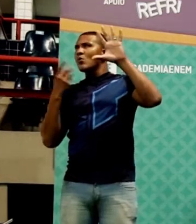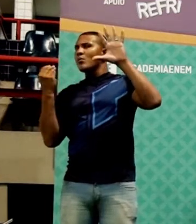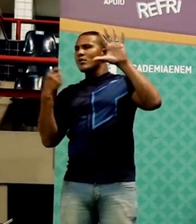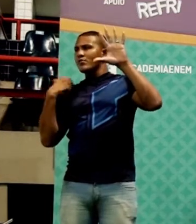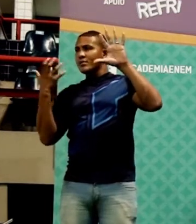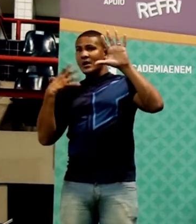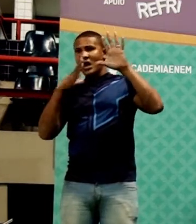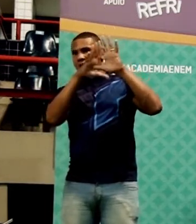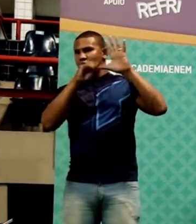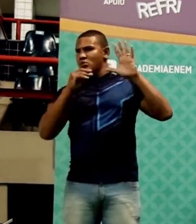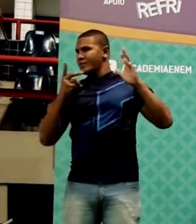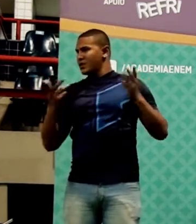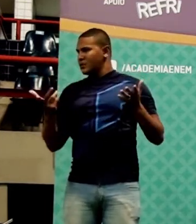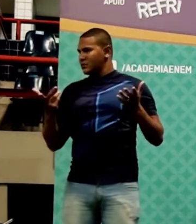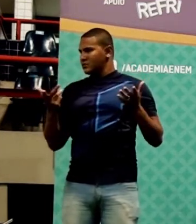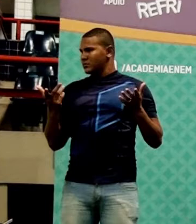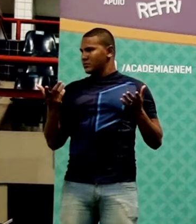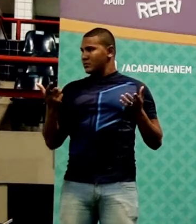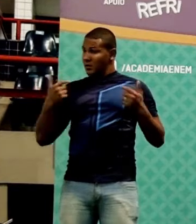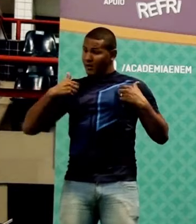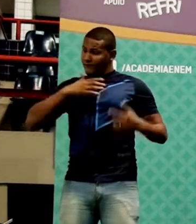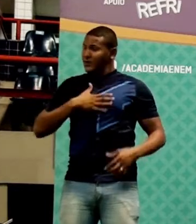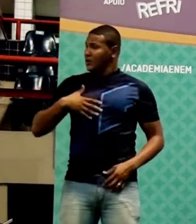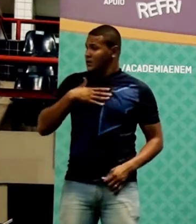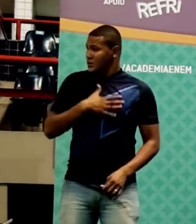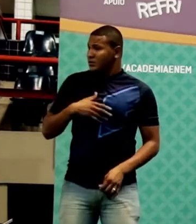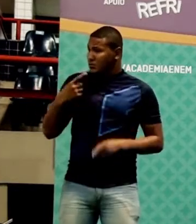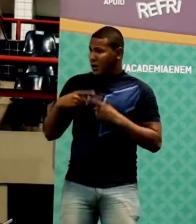feliz. Olha, isso vale até para os relacionamentos.